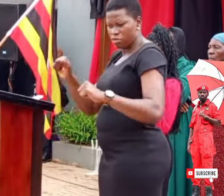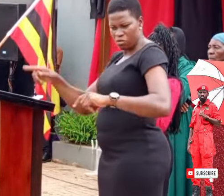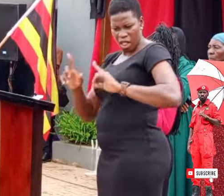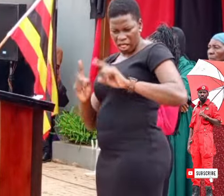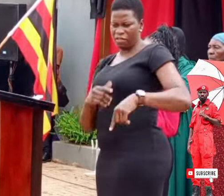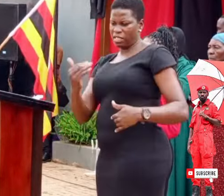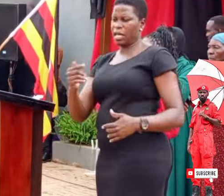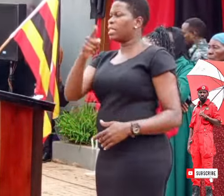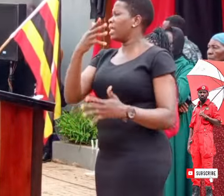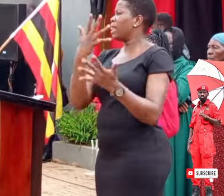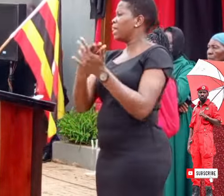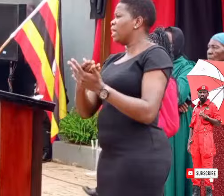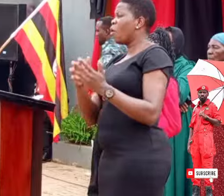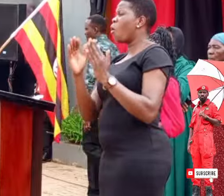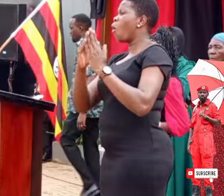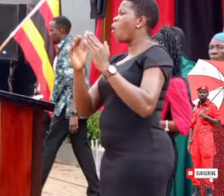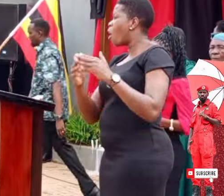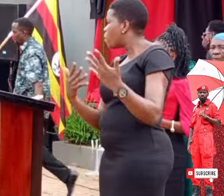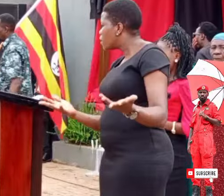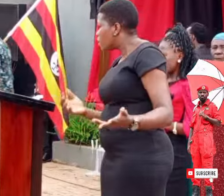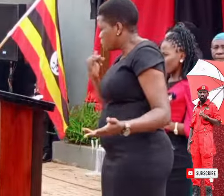munyumba notambula ekiro